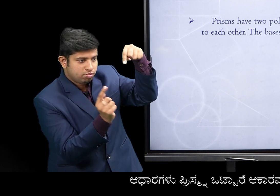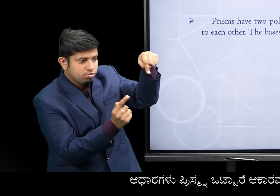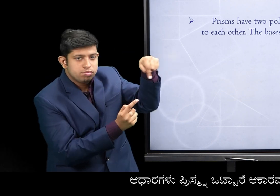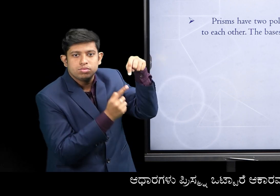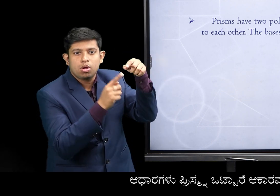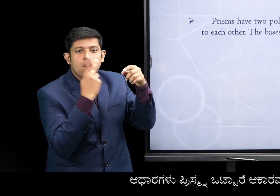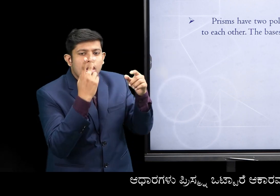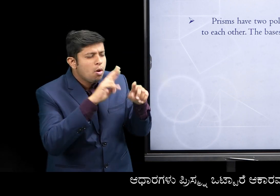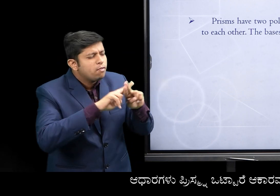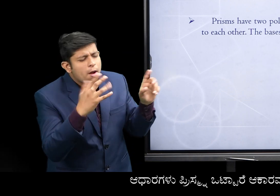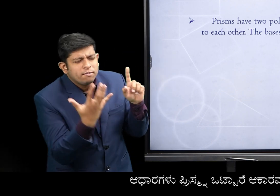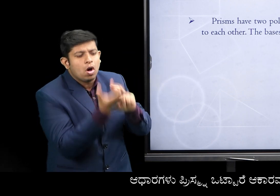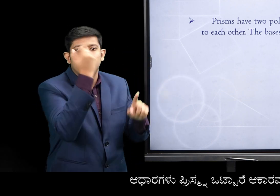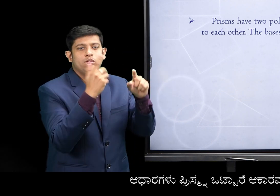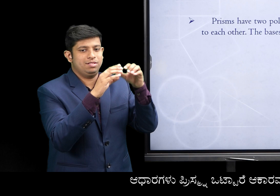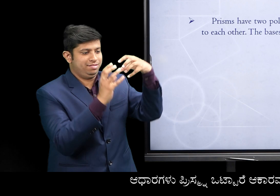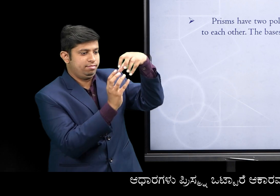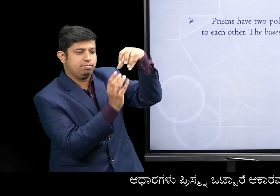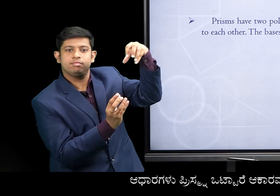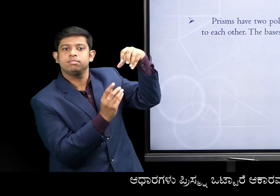ಆಧಾರಗಳು ಪ್ರಿಸಂನ ಒಟ್ಟಾರೆ ಆಕಾರವನ್ನ ನಿರ್ಧರಿಸುತ್ತೆ.